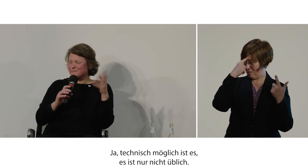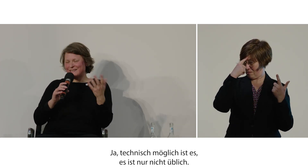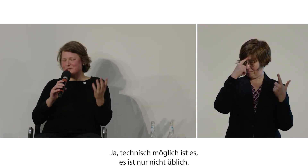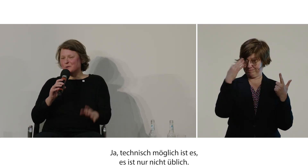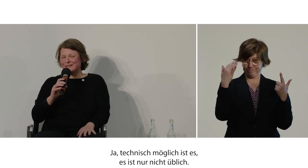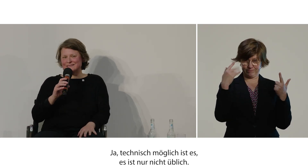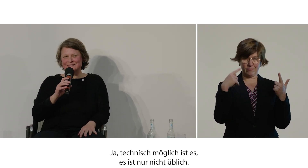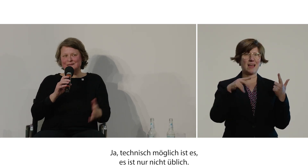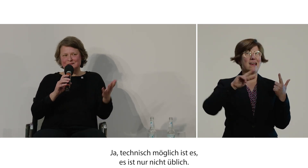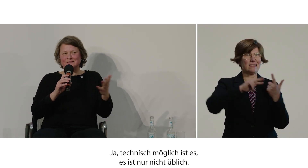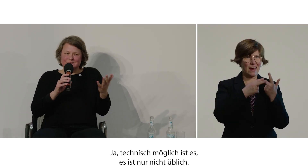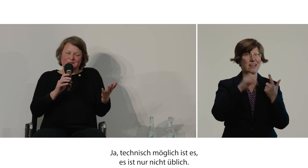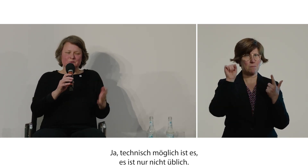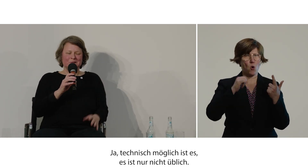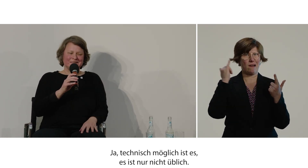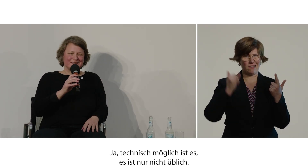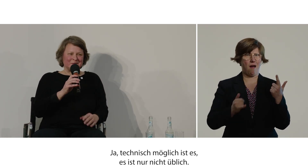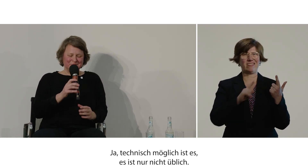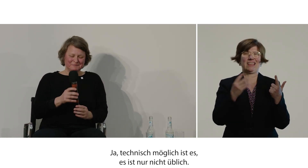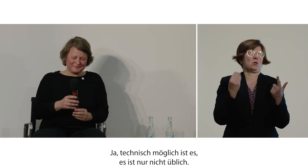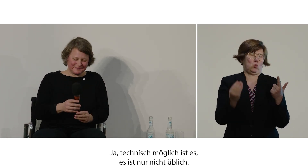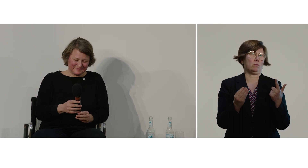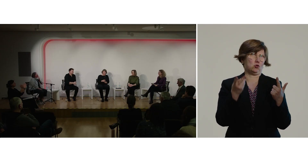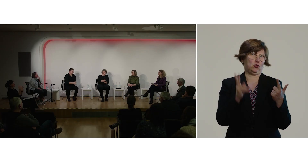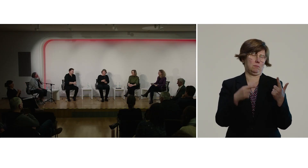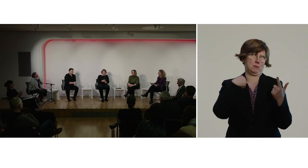Ja, technisch möglich ist es ja. Also es ist nur nicht üblich, genau.